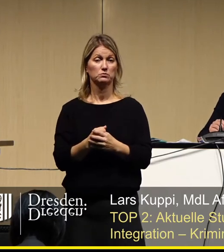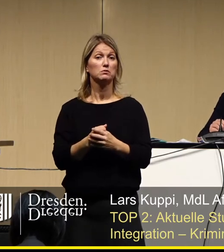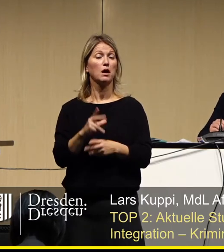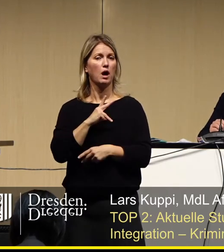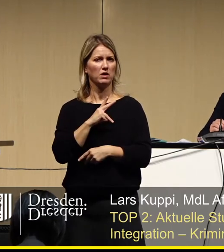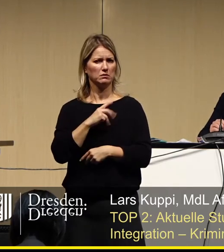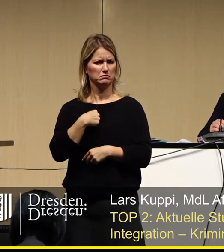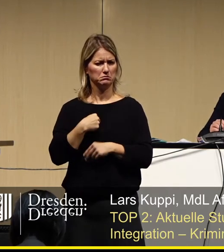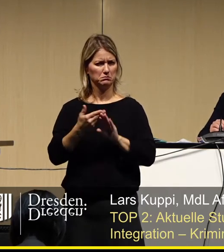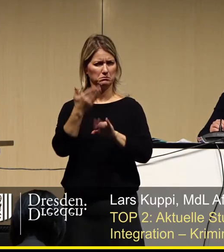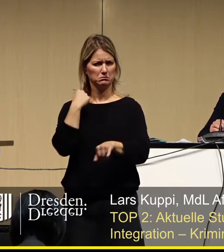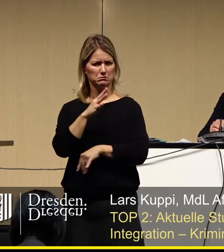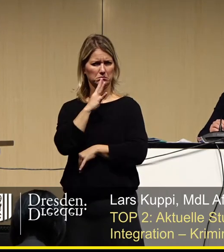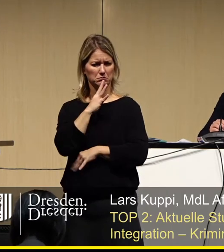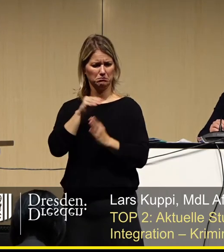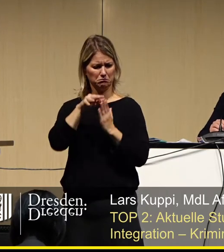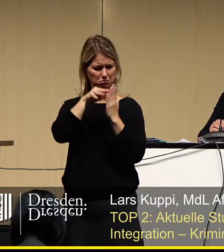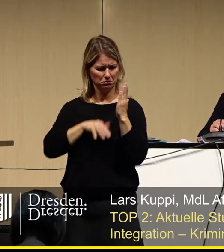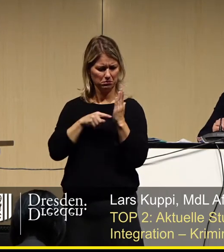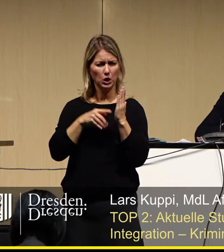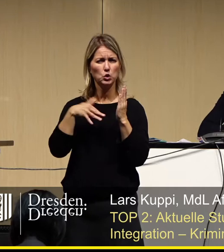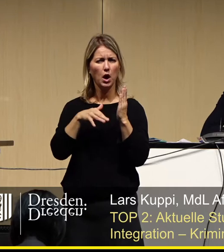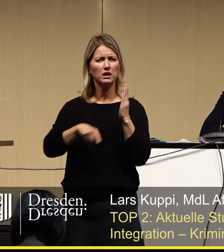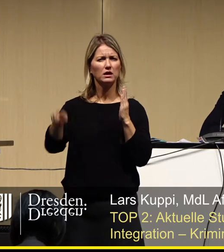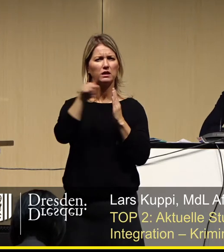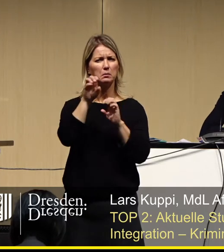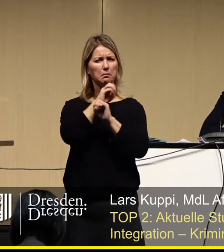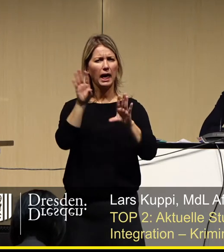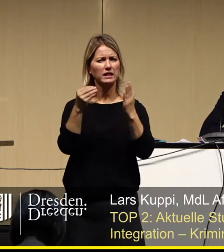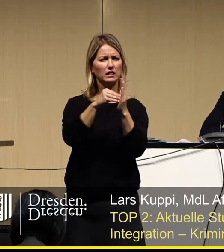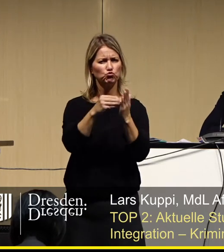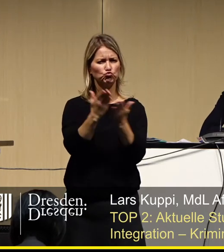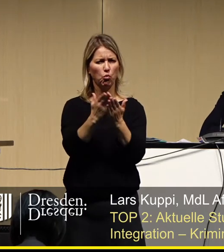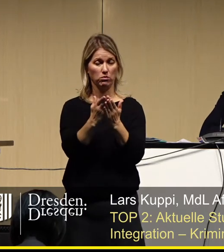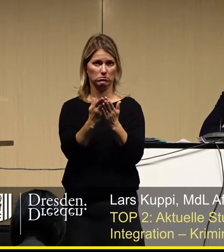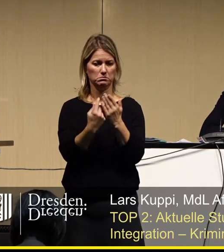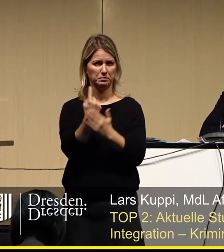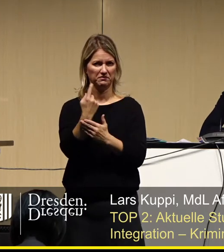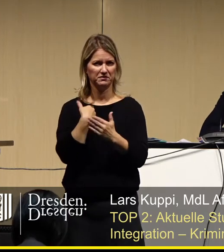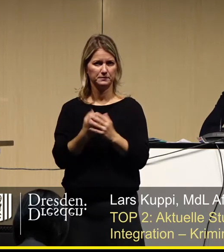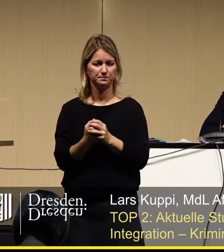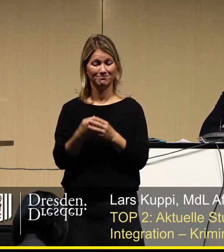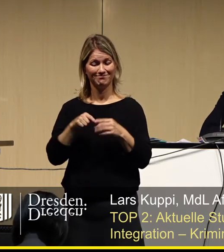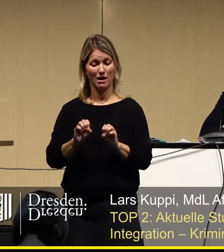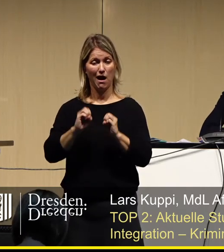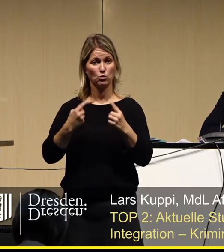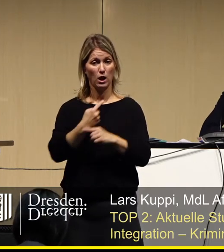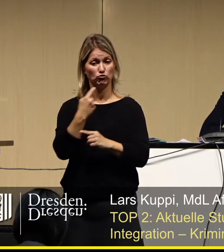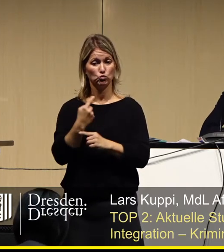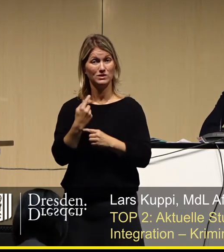konnte, bevor ich sie selbst geschrieben hatte. Das Thema dieser aktuellen Stunde betrifft nicht nur